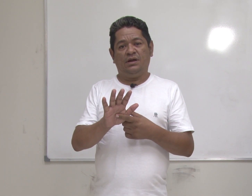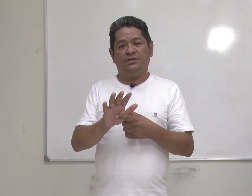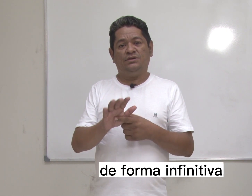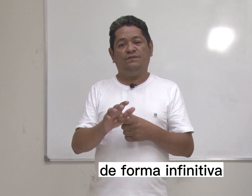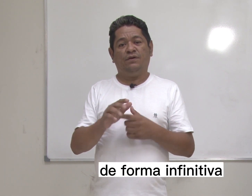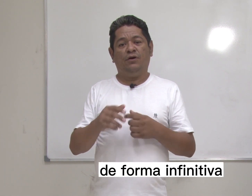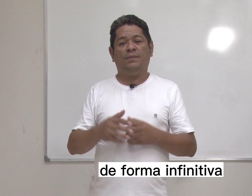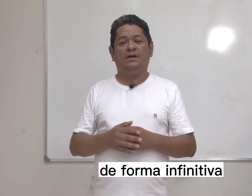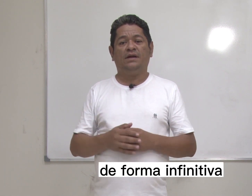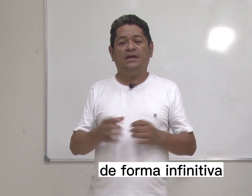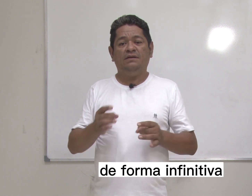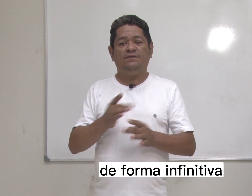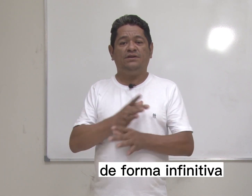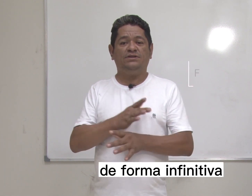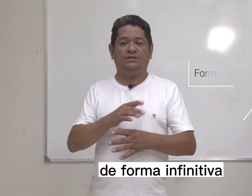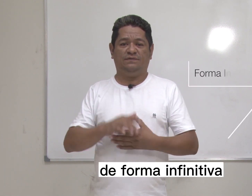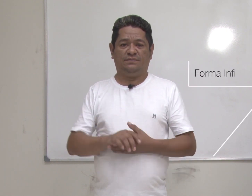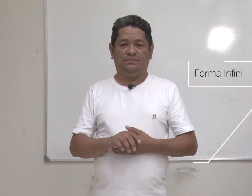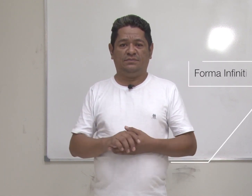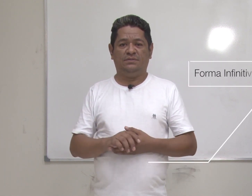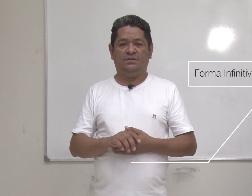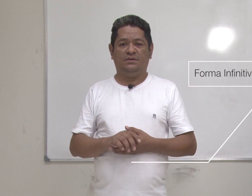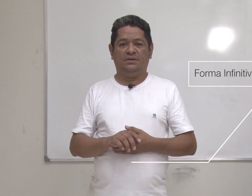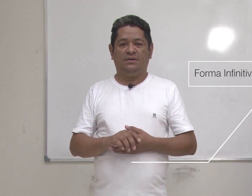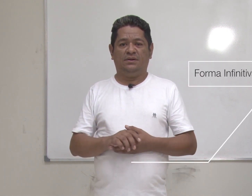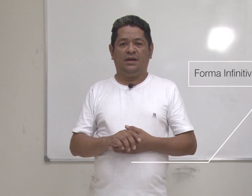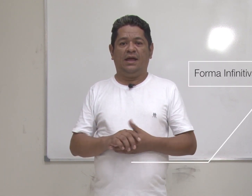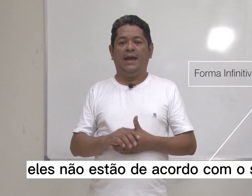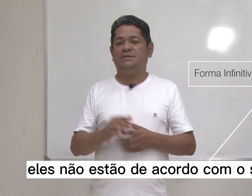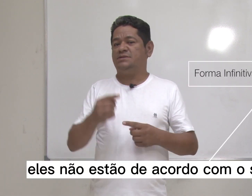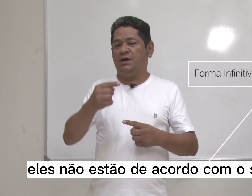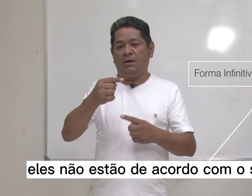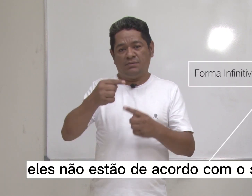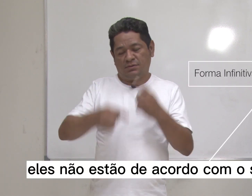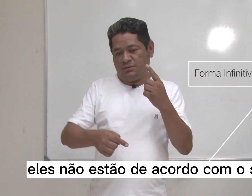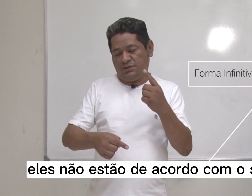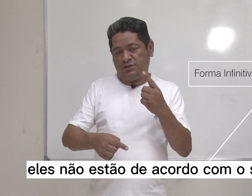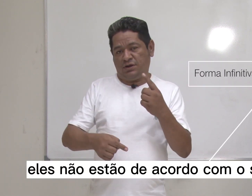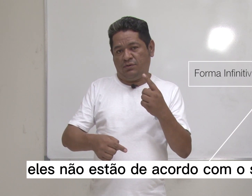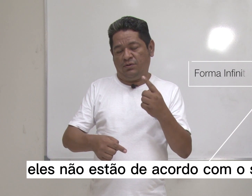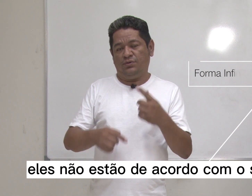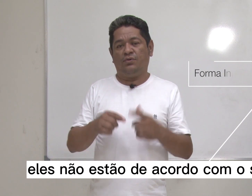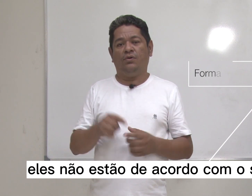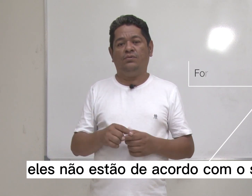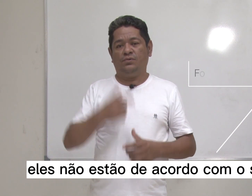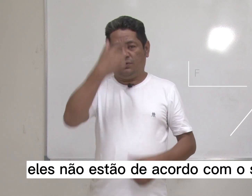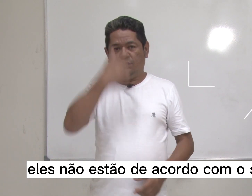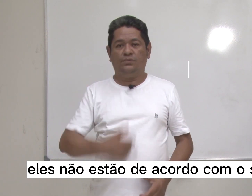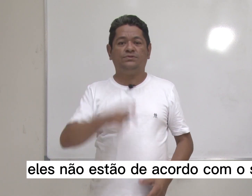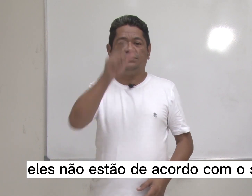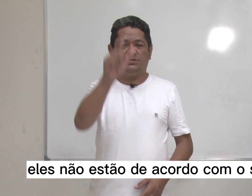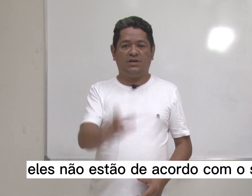de forma infinitiva. Eles não estão de acordo com o